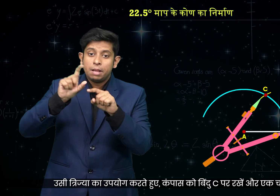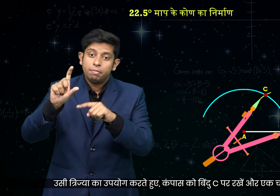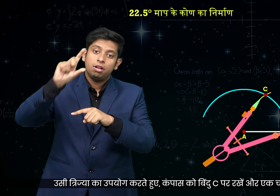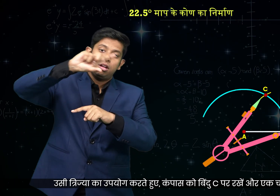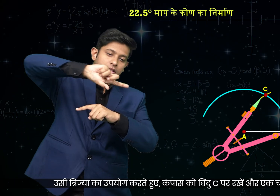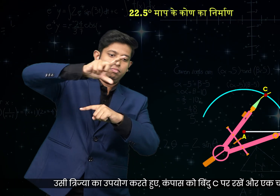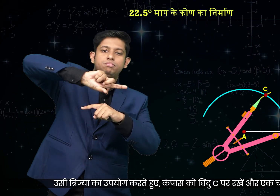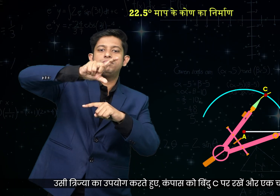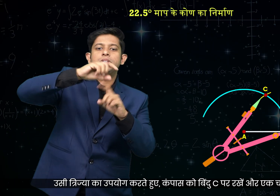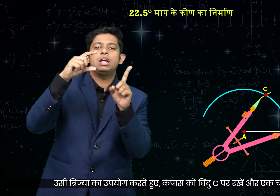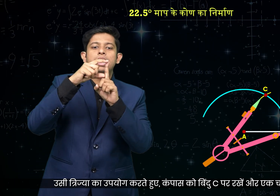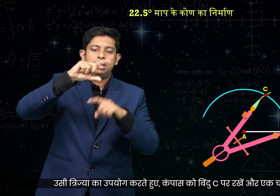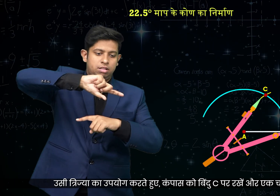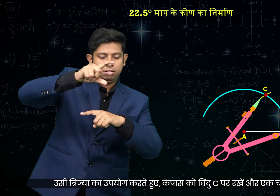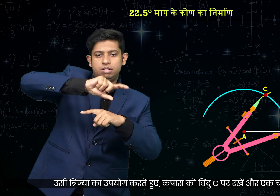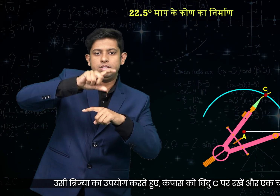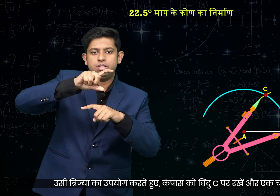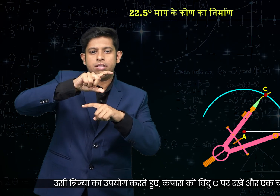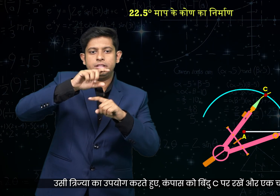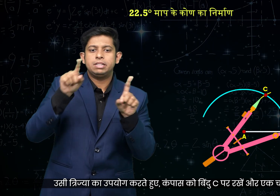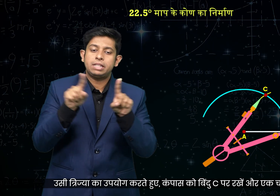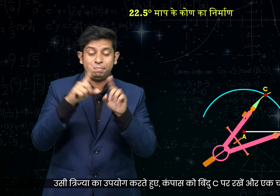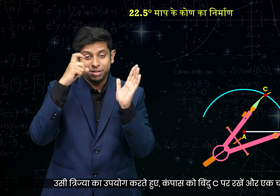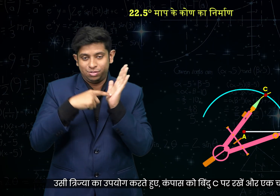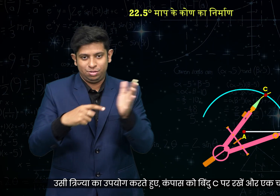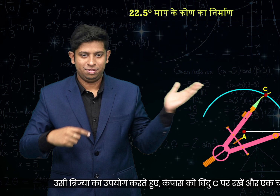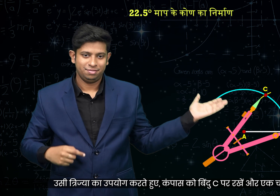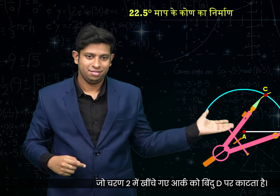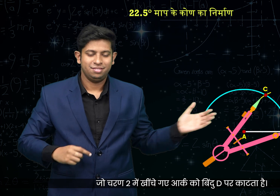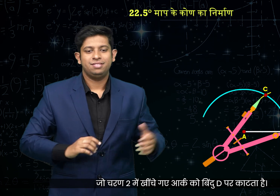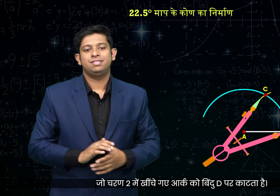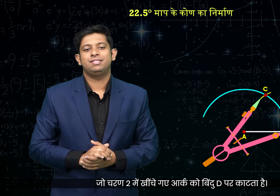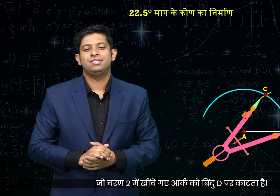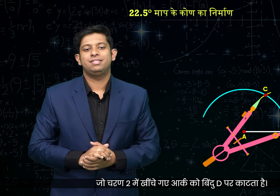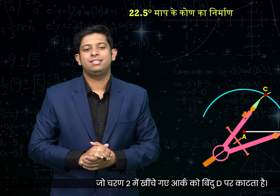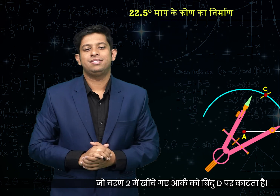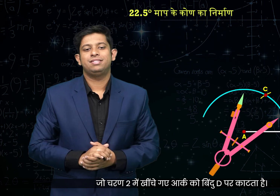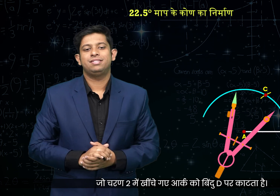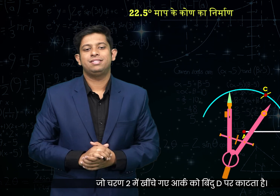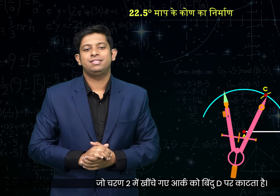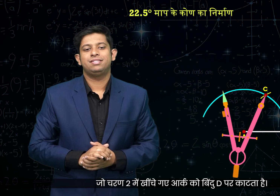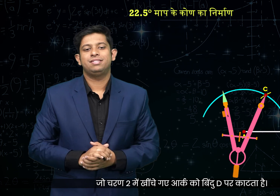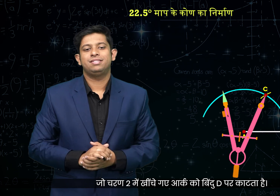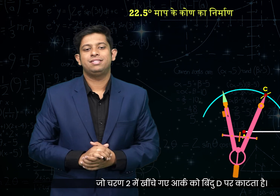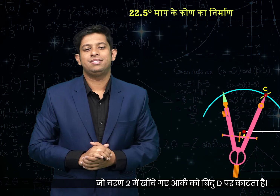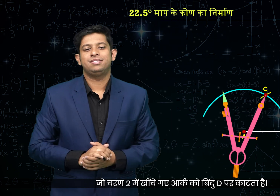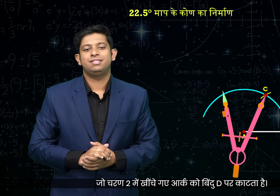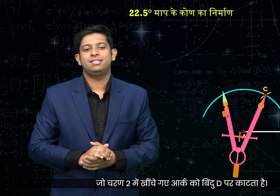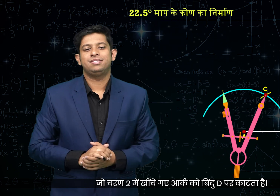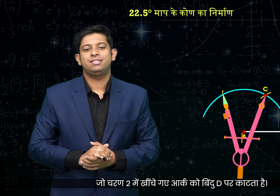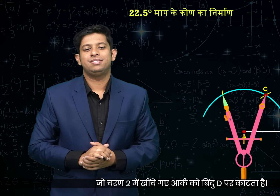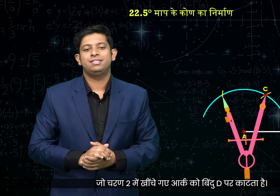कंपास को बिंदु C पर रखें और एक छाप खींचे जो चरण 2 में खींचे